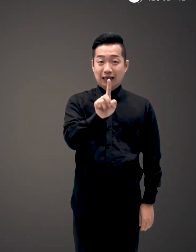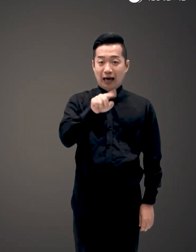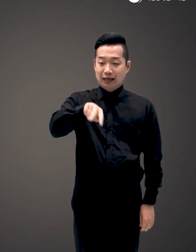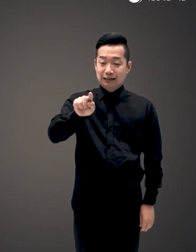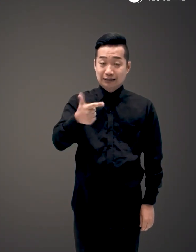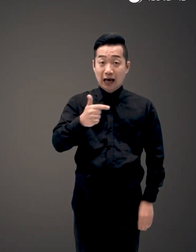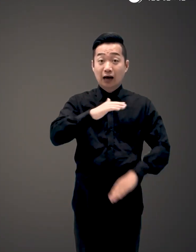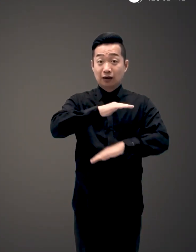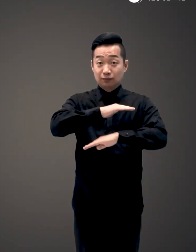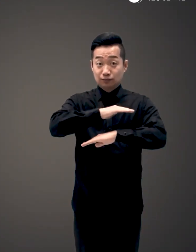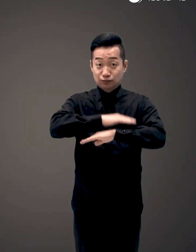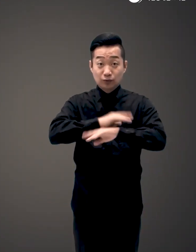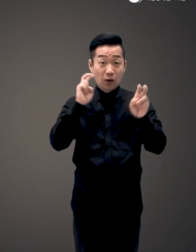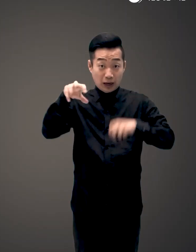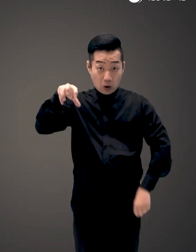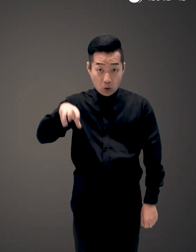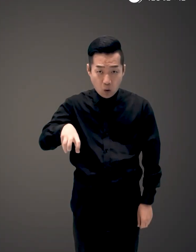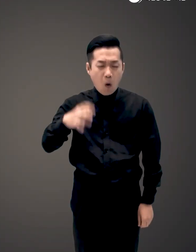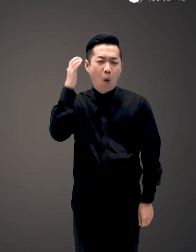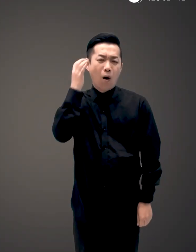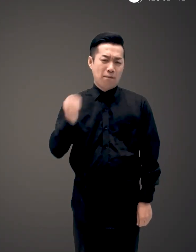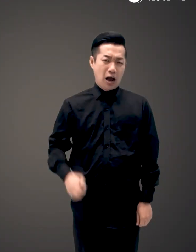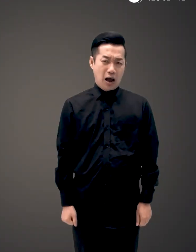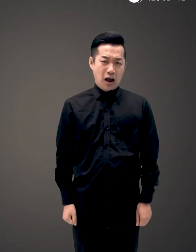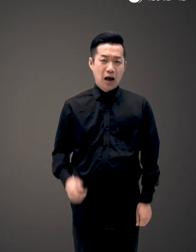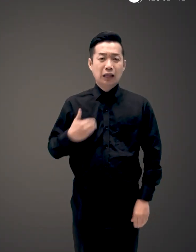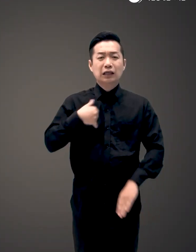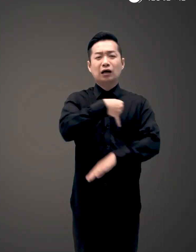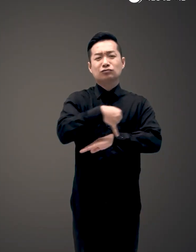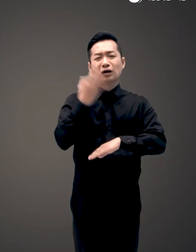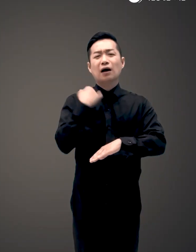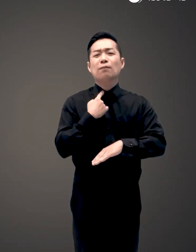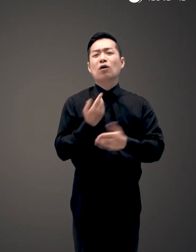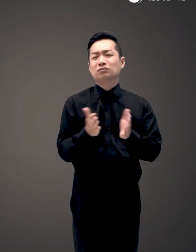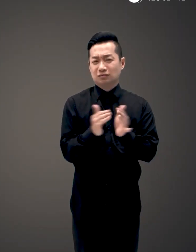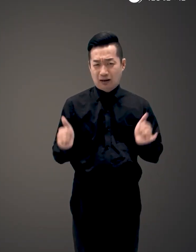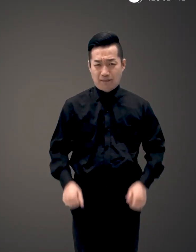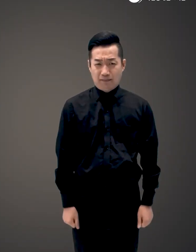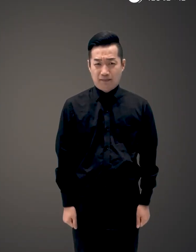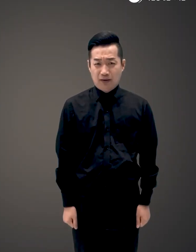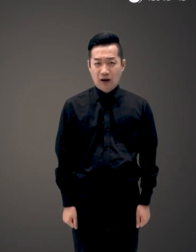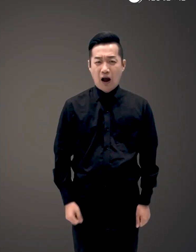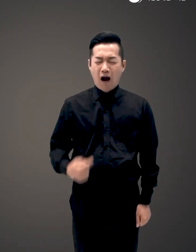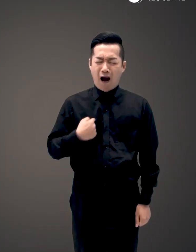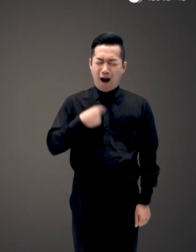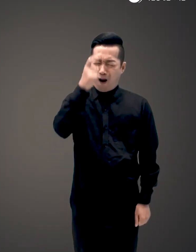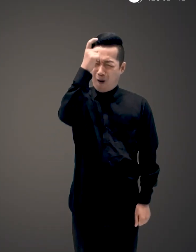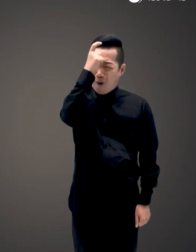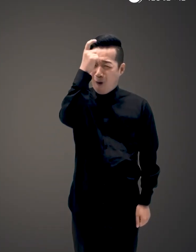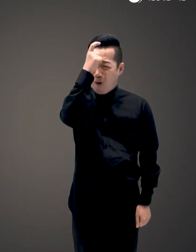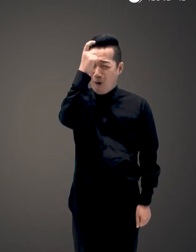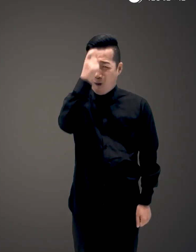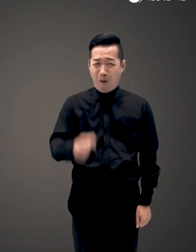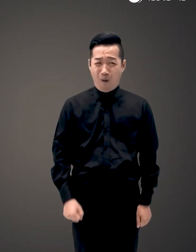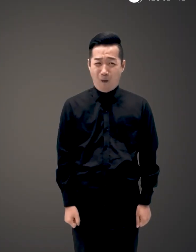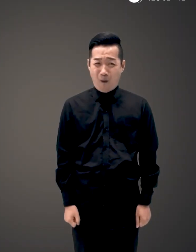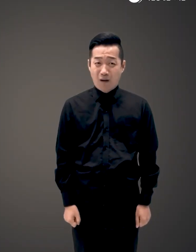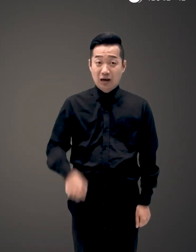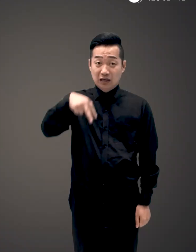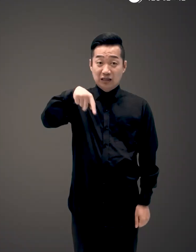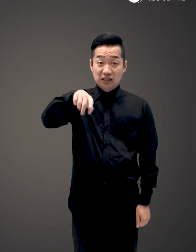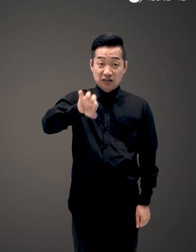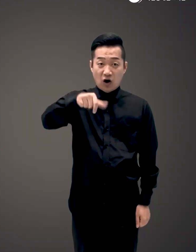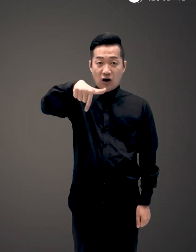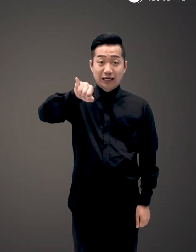출판사에서 고생을 정말 많이 했거든요. 제가 디자이너 출신의 저자다 보니까 고집이 너무 세가지고